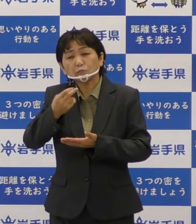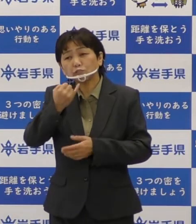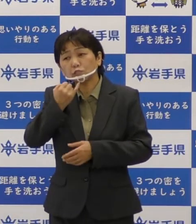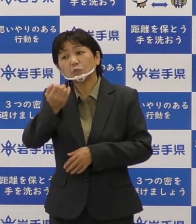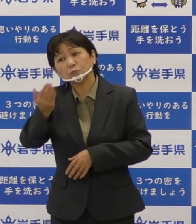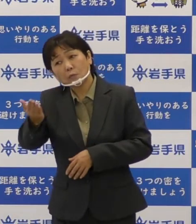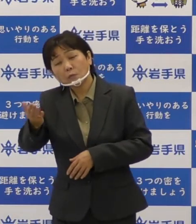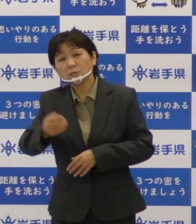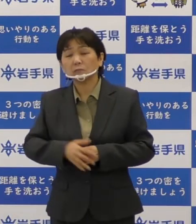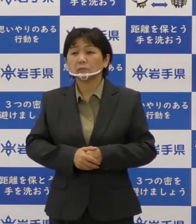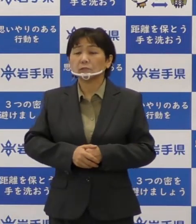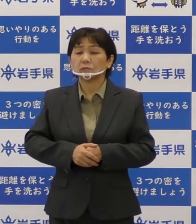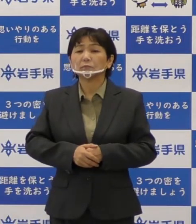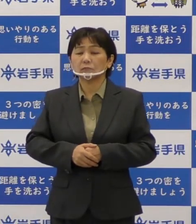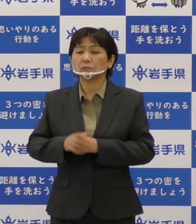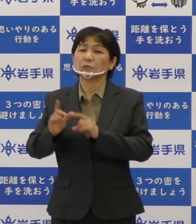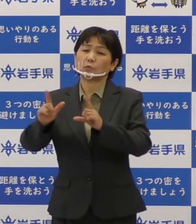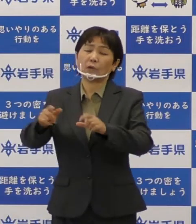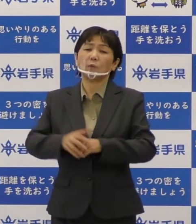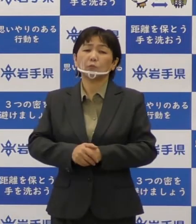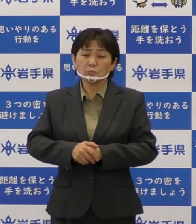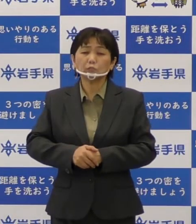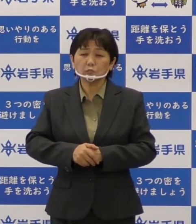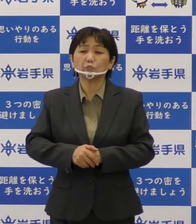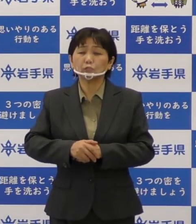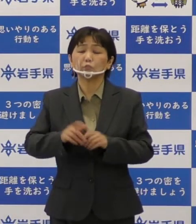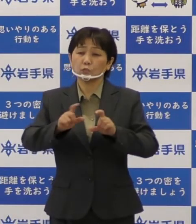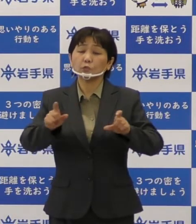そうしたい人はそうしていいんですよ。